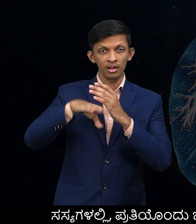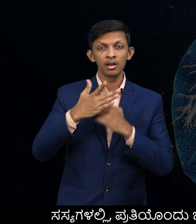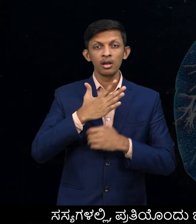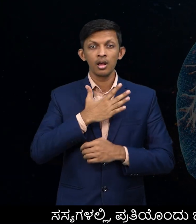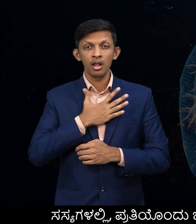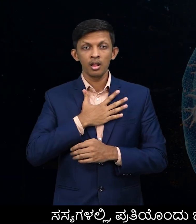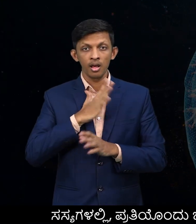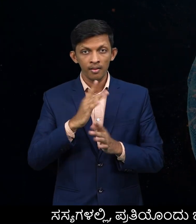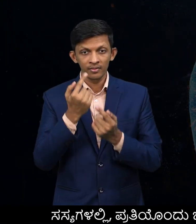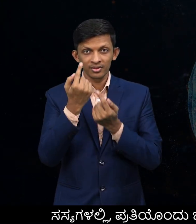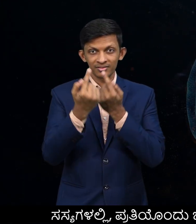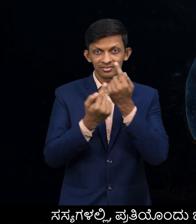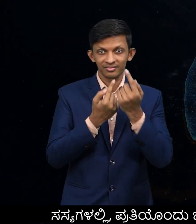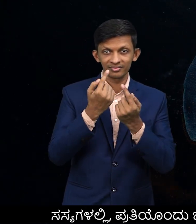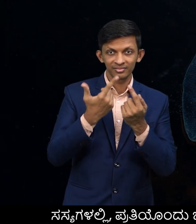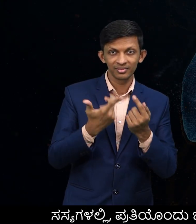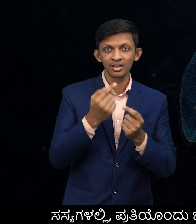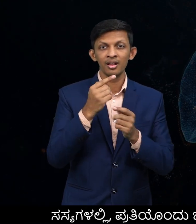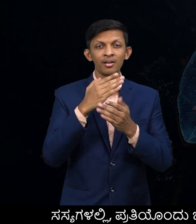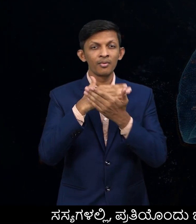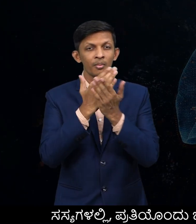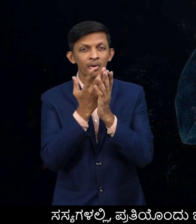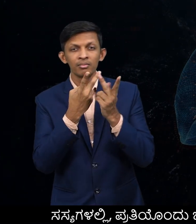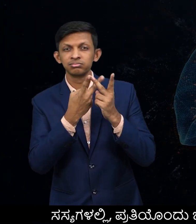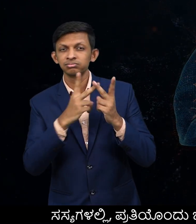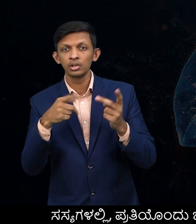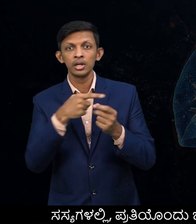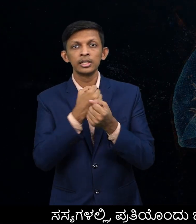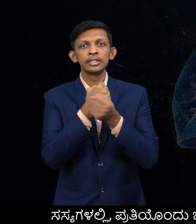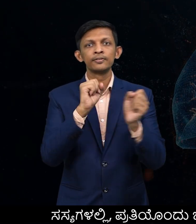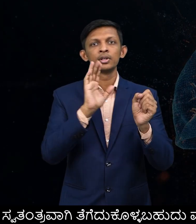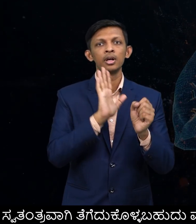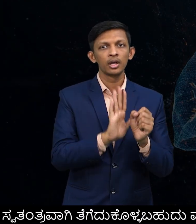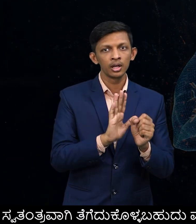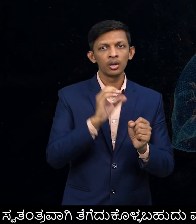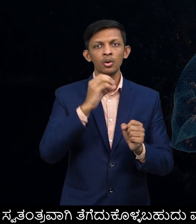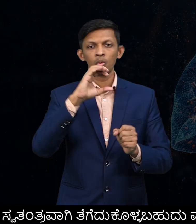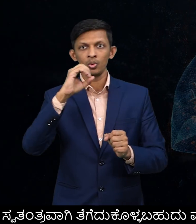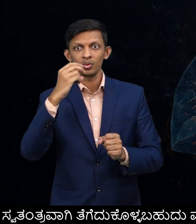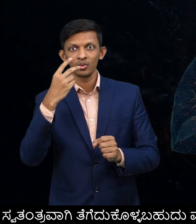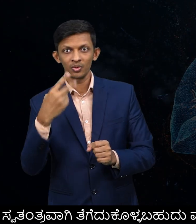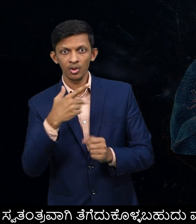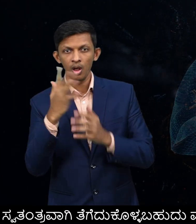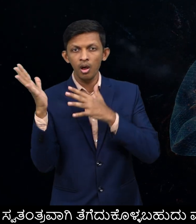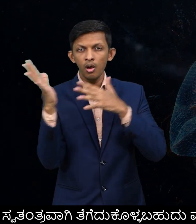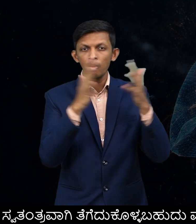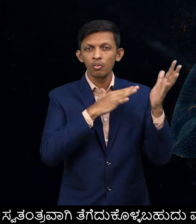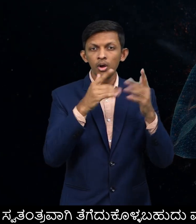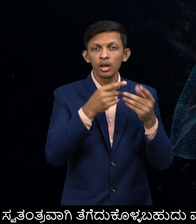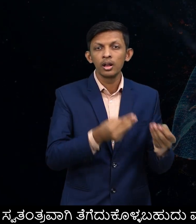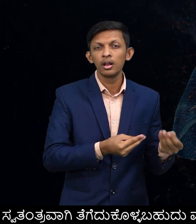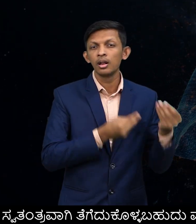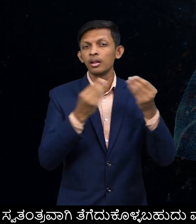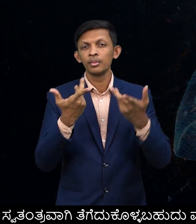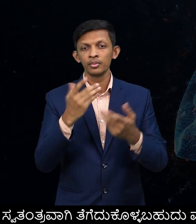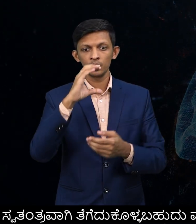ಸಸ್ಯಗಳಲ್ಲಿ ಪ್ರತಿಯೊಂದು ಭಾಗವು ಗಾಳಿಯಿಂದ ಆಮ್ಲಜನಕವನ್ನು ಸ್ವತಂತ್ರವಾಗಿ ತೆಗೆದುಕೊಳ್ಳಬಹುದು ಮತ್ತು ಇಂಗಾಲದ ಡೈಆಕ್ಸೈಡ್